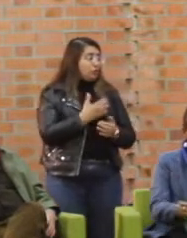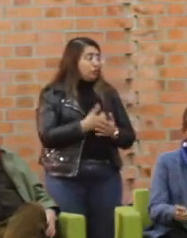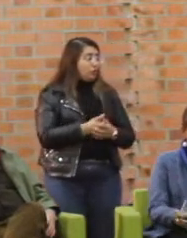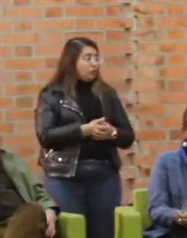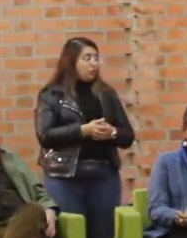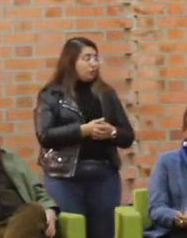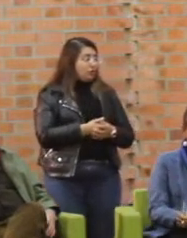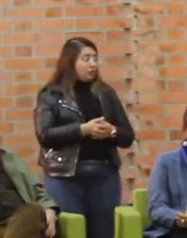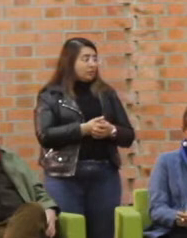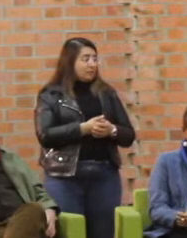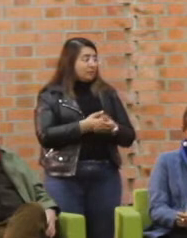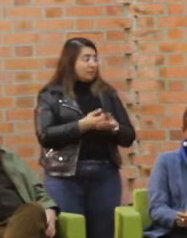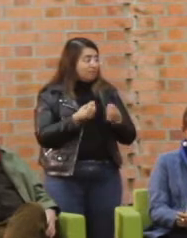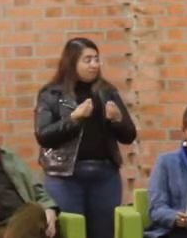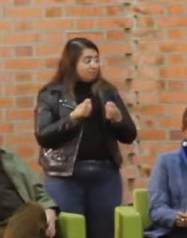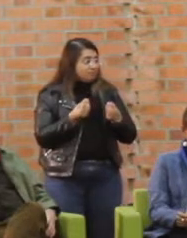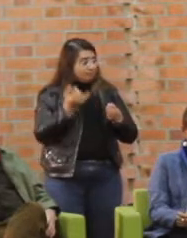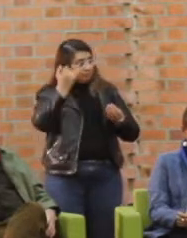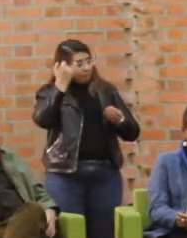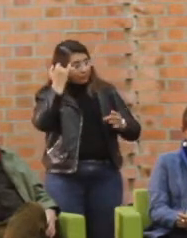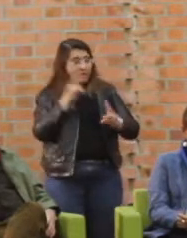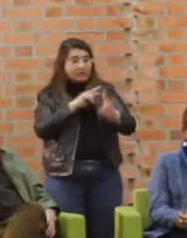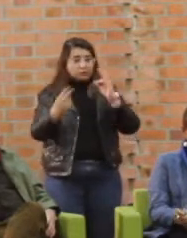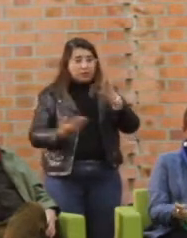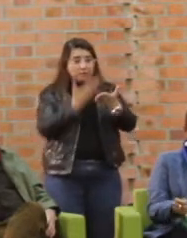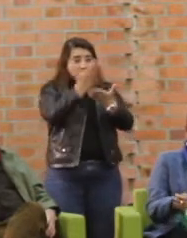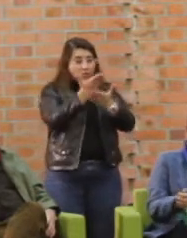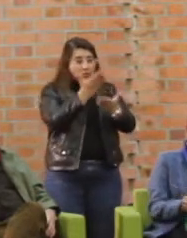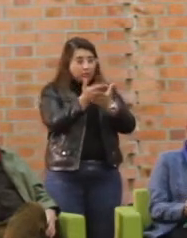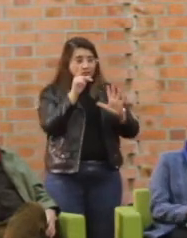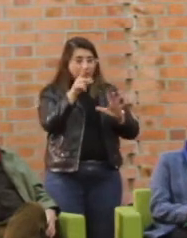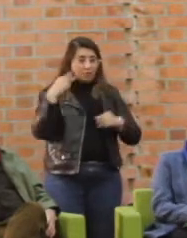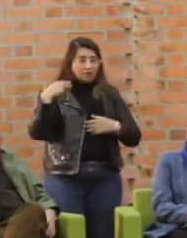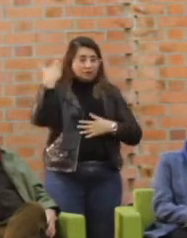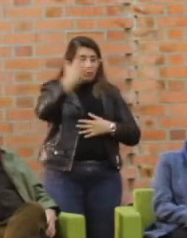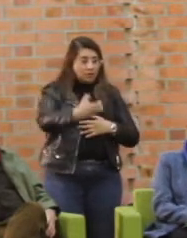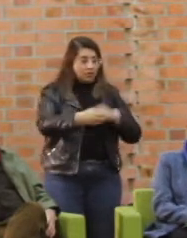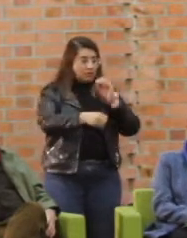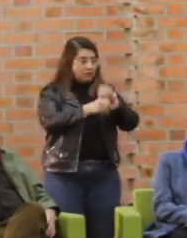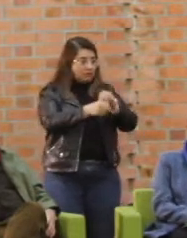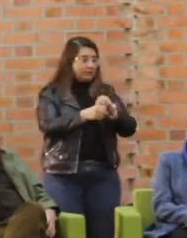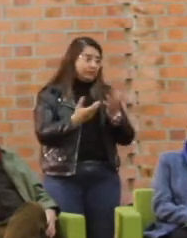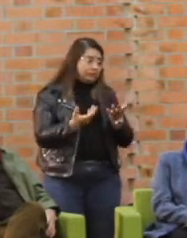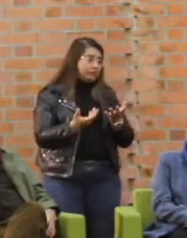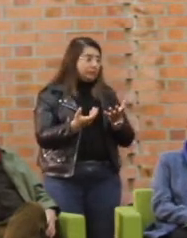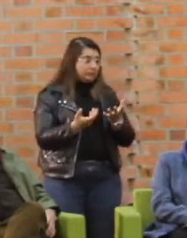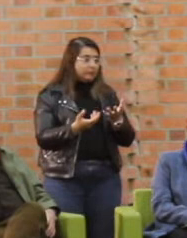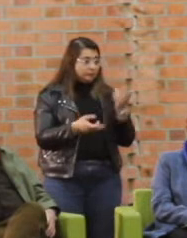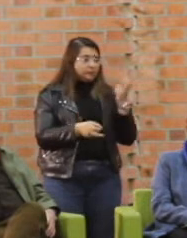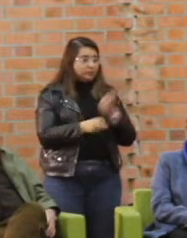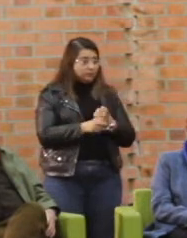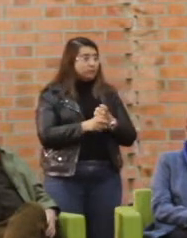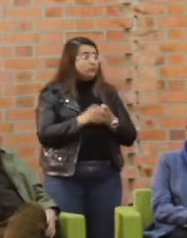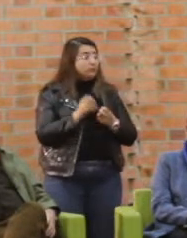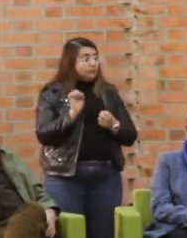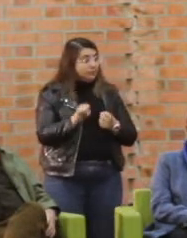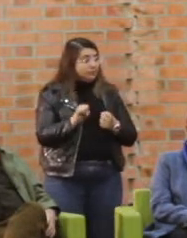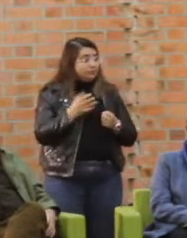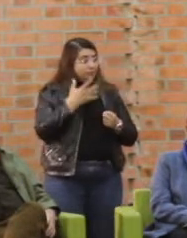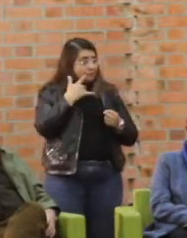abordar la perspectiva histórica siempre tiene como mucho interés porque como decía antes pienso que